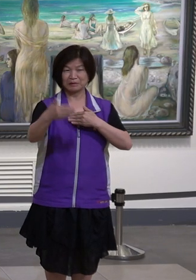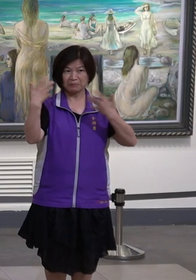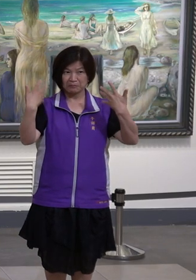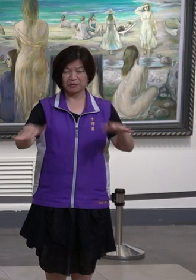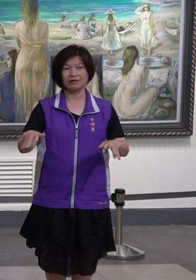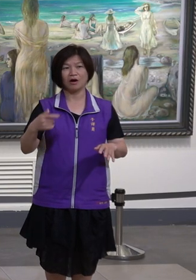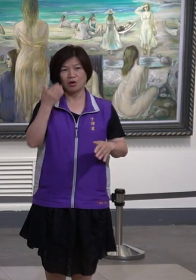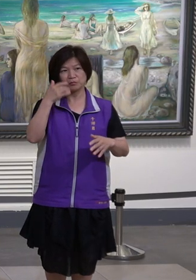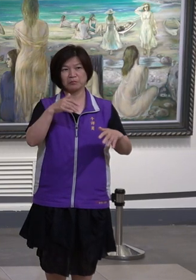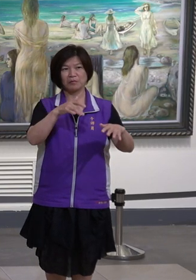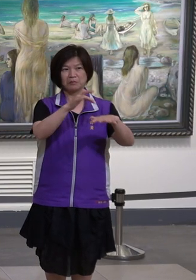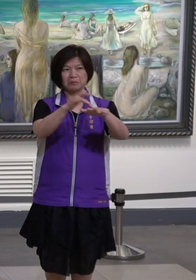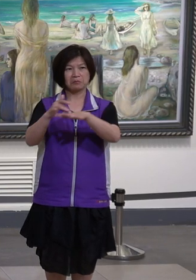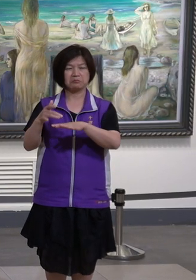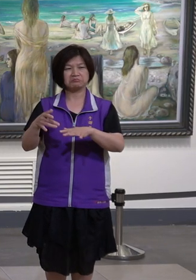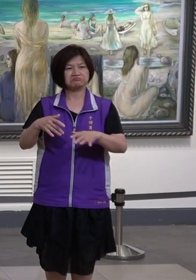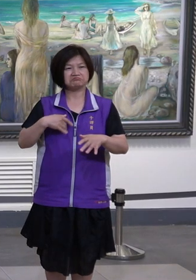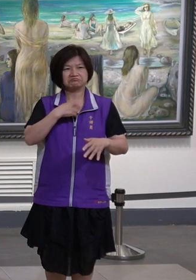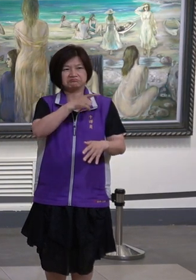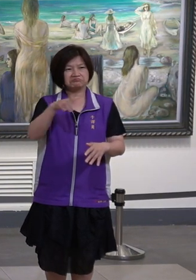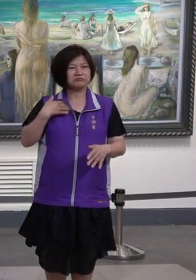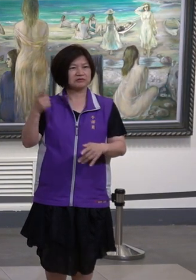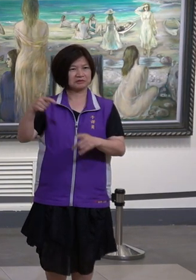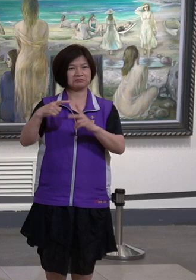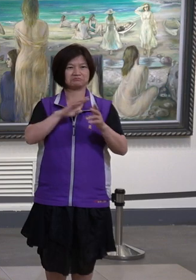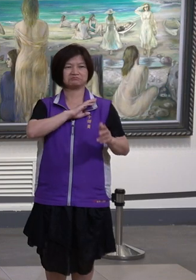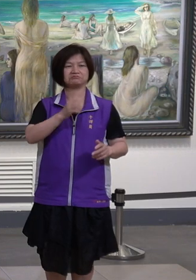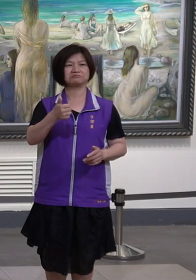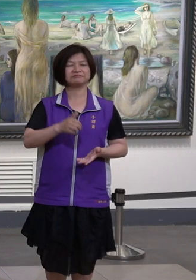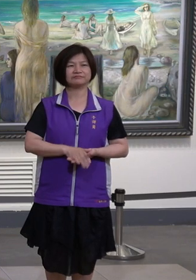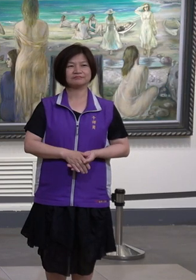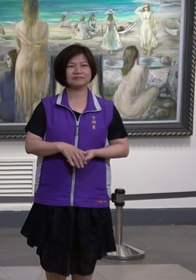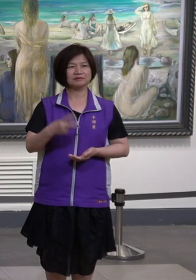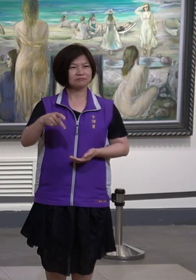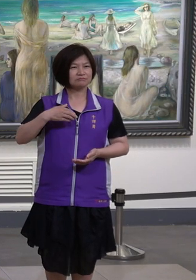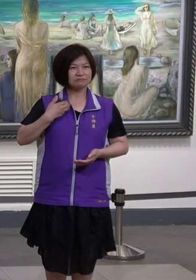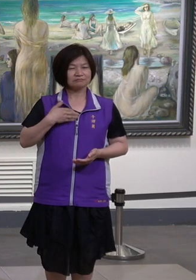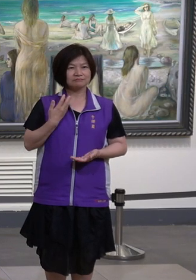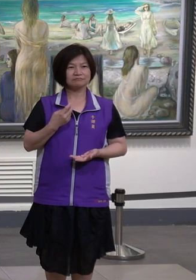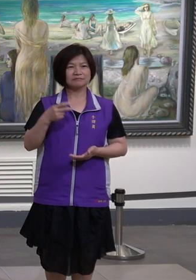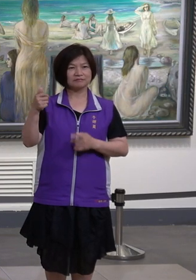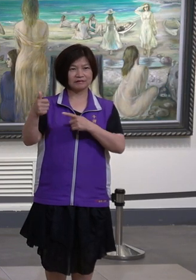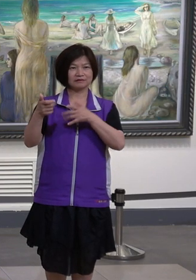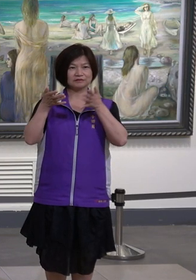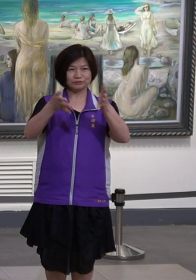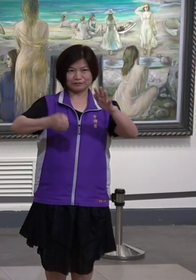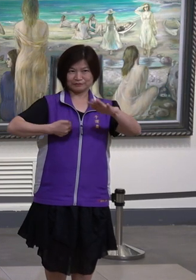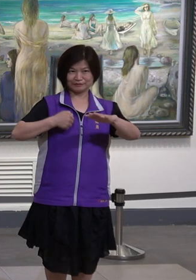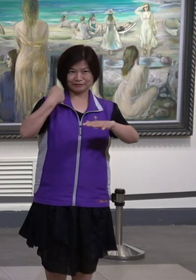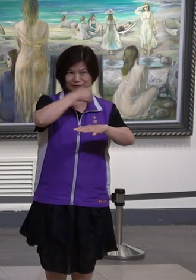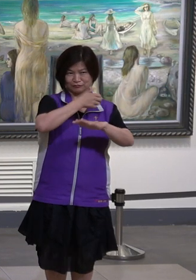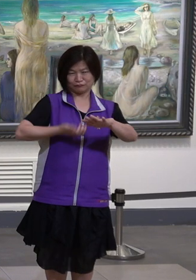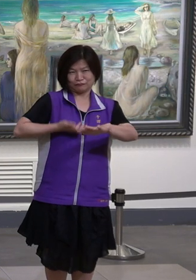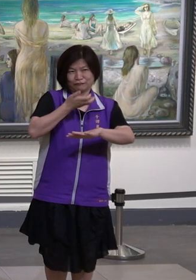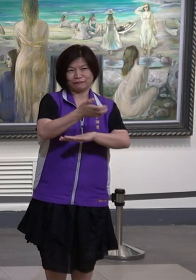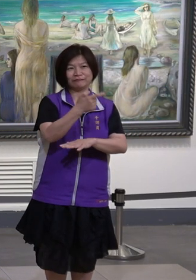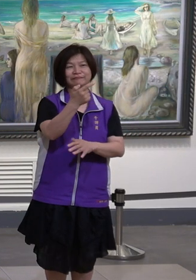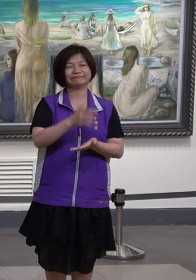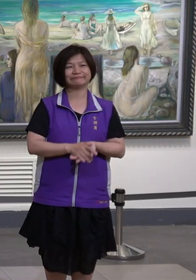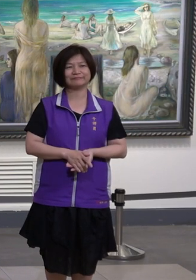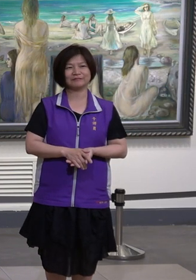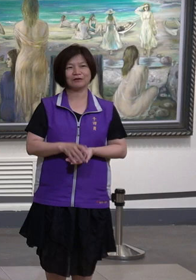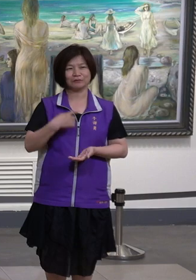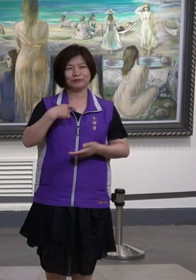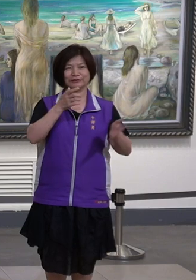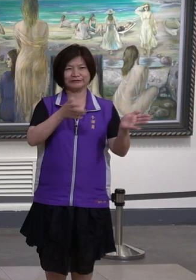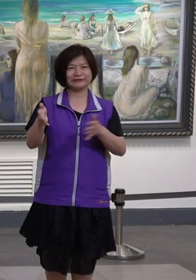的路，不知道他的伟大，也不知道他对台湾有什么用心。所以因此